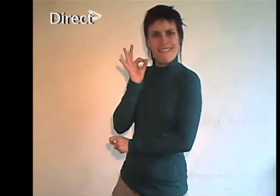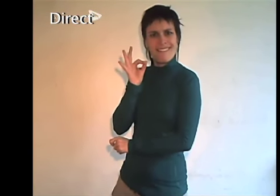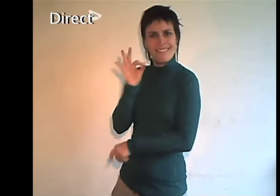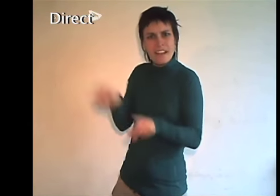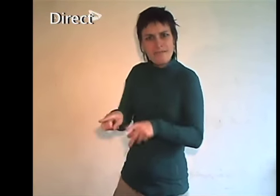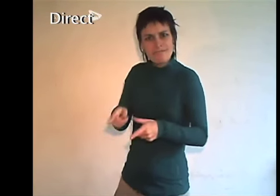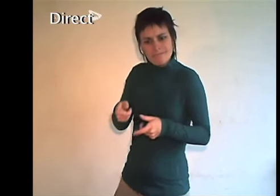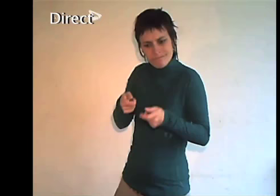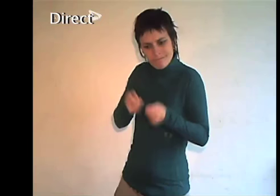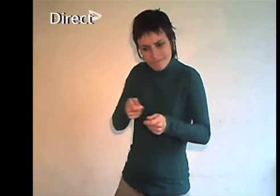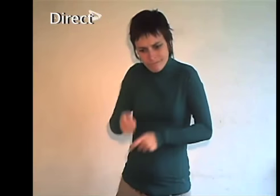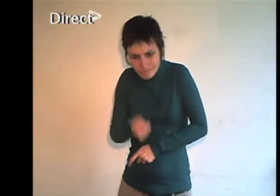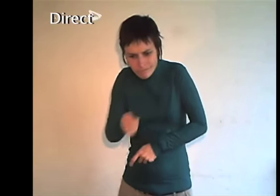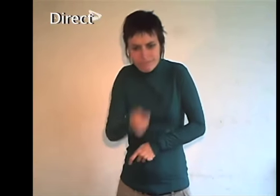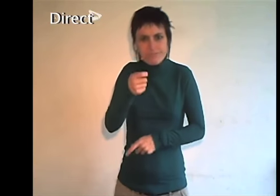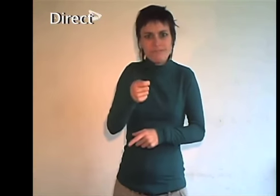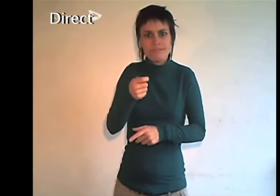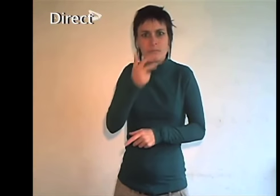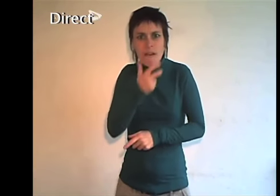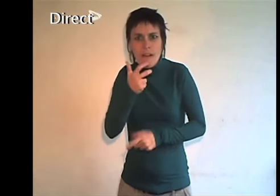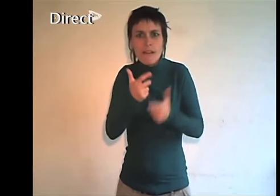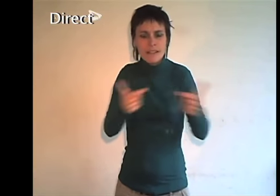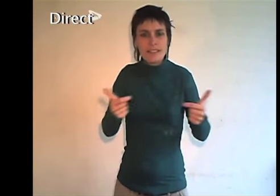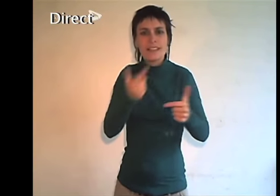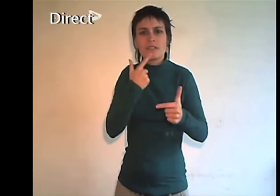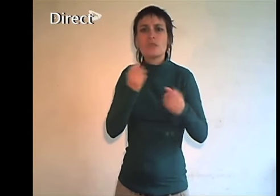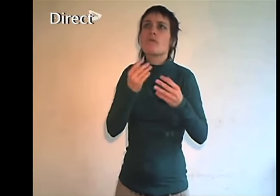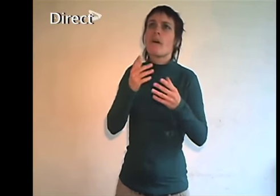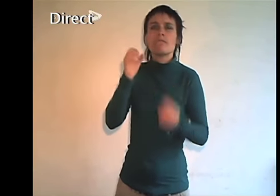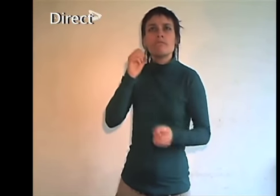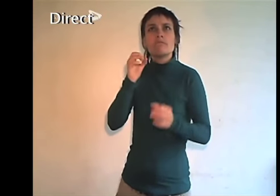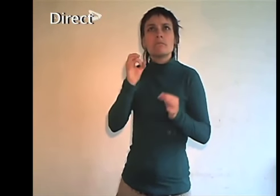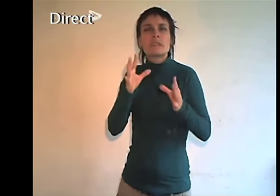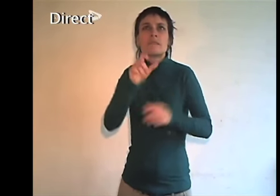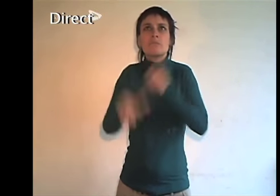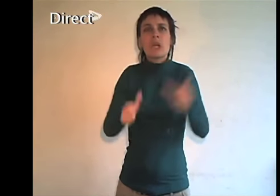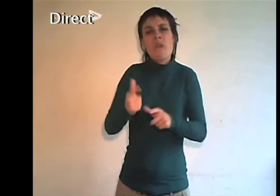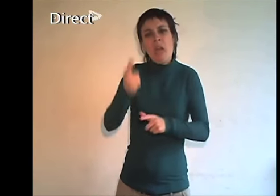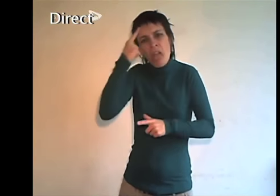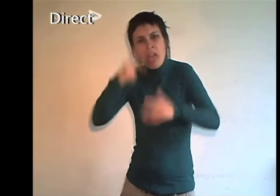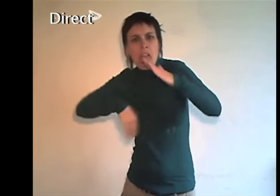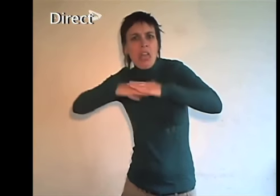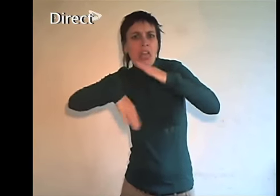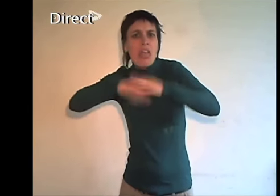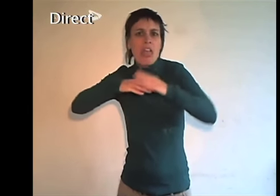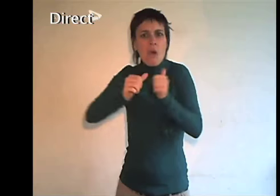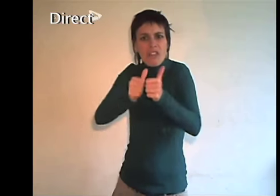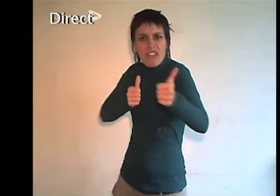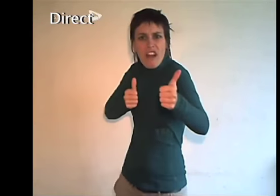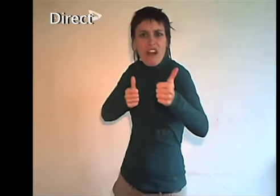fait parler ou qu'on fait dans la carence, on les assimile souvent à des gens qui sont un peu en retard parce qu'ils ont du mal, et qu'on a